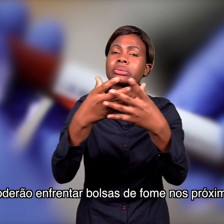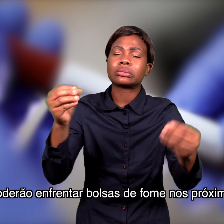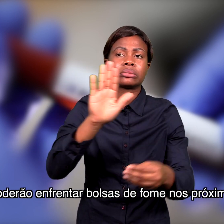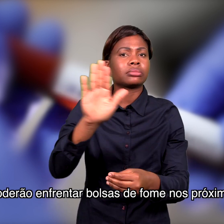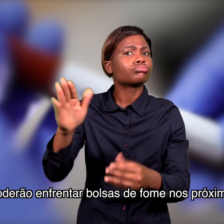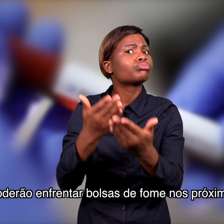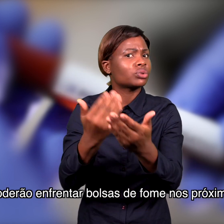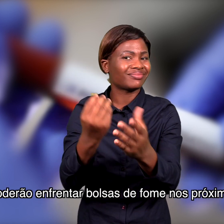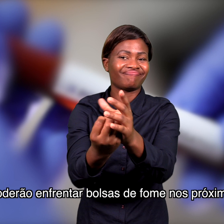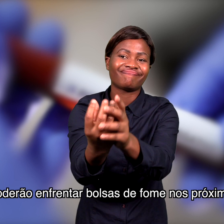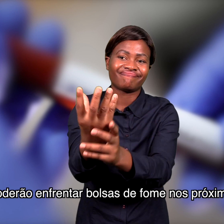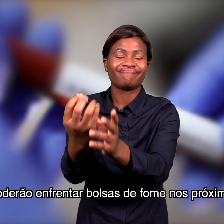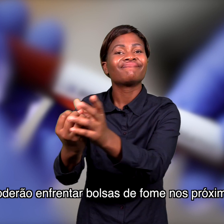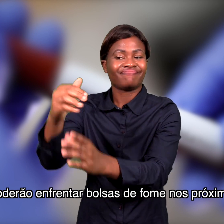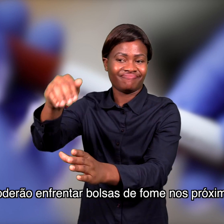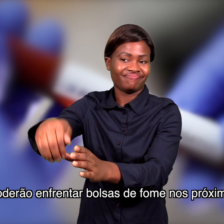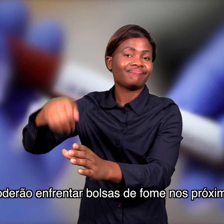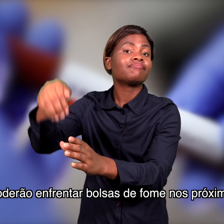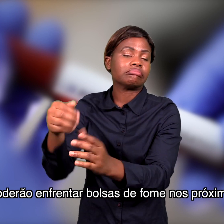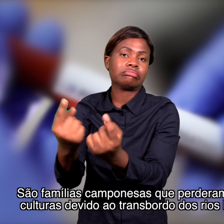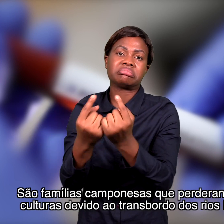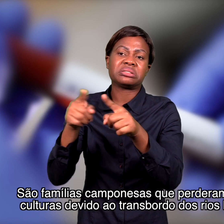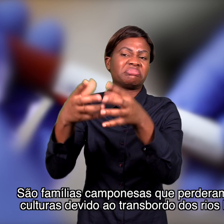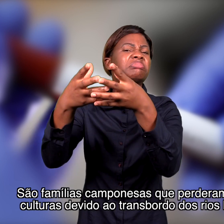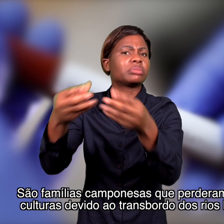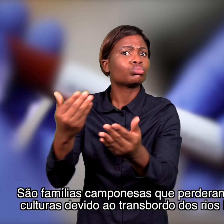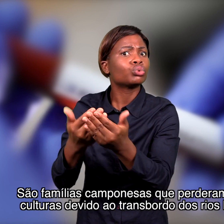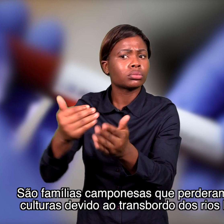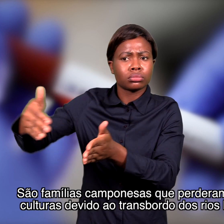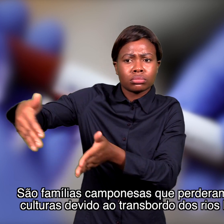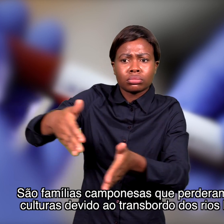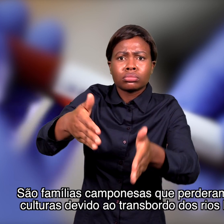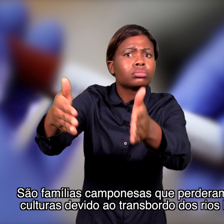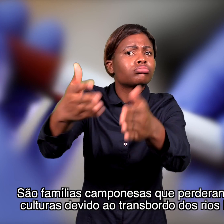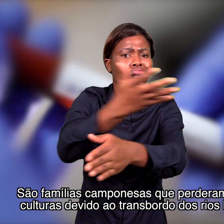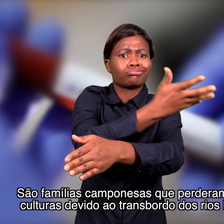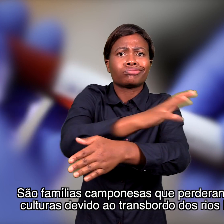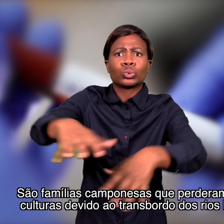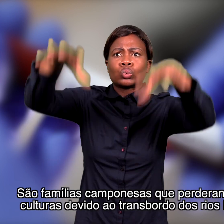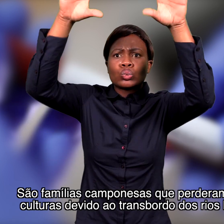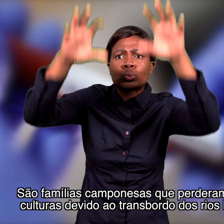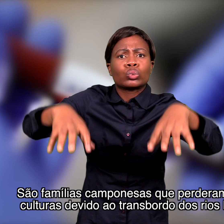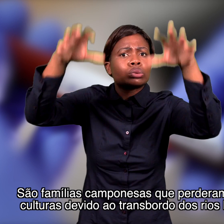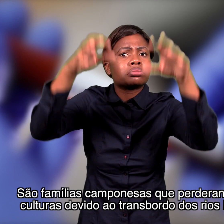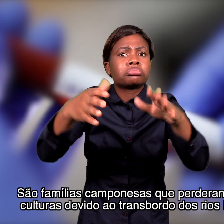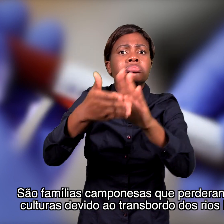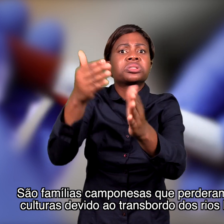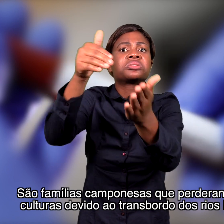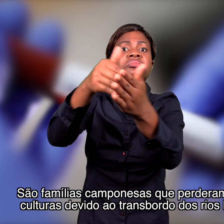fome nos próximos tempos. São famílias camponesas que perderam suas culturas devido ao transbordo dos